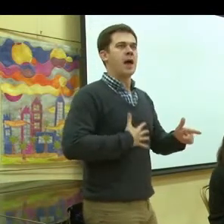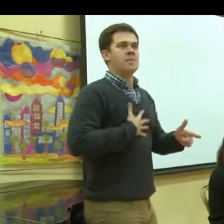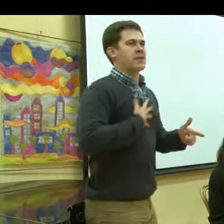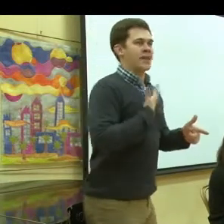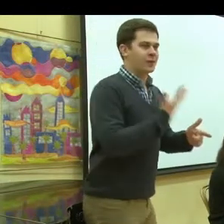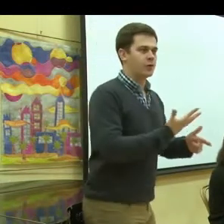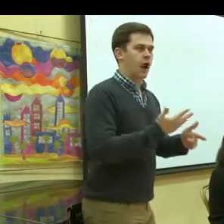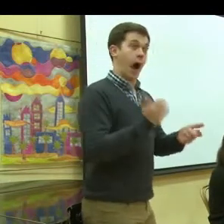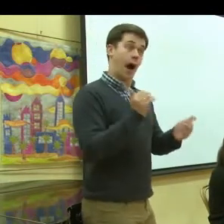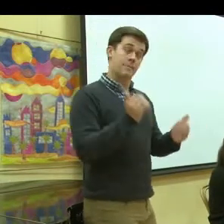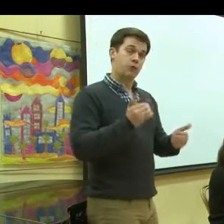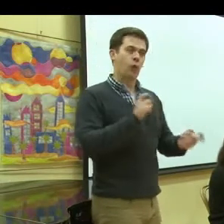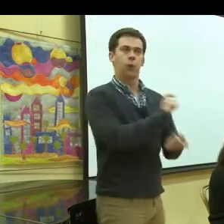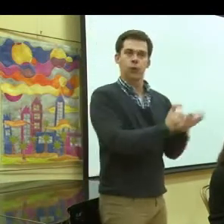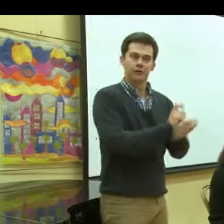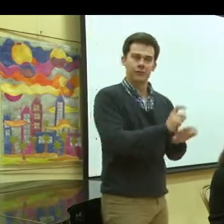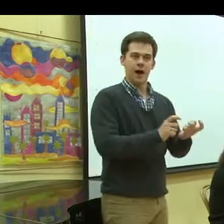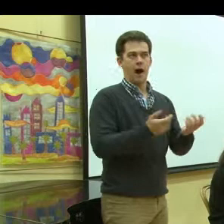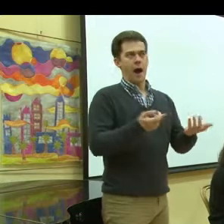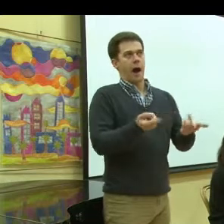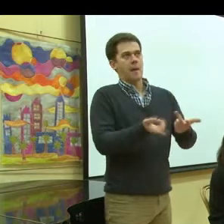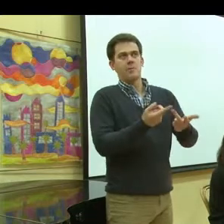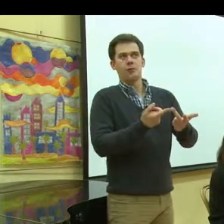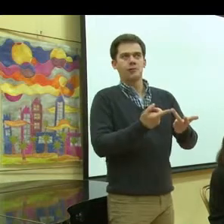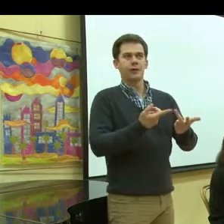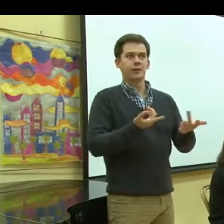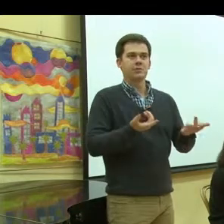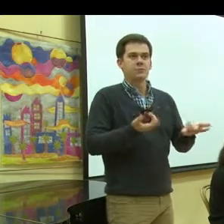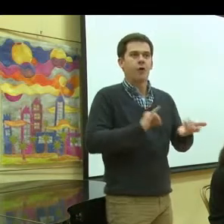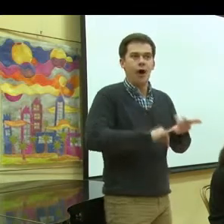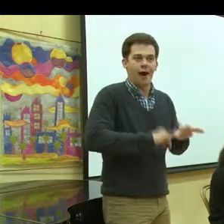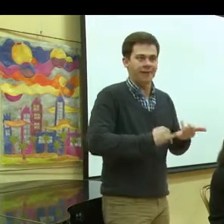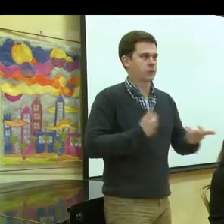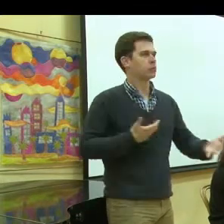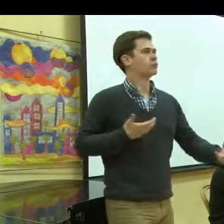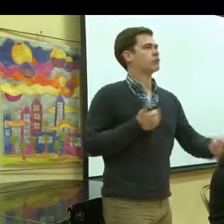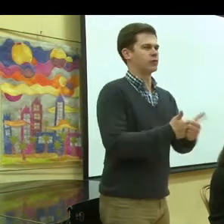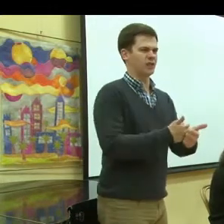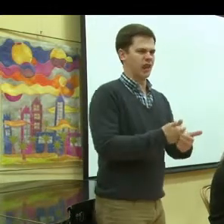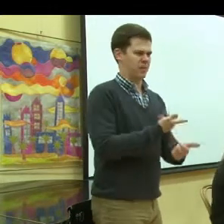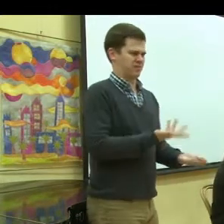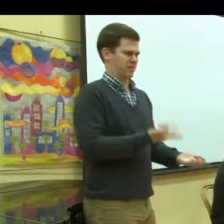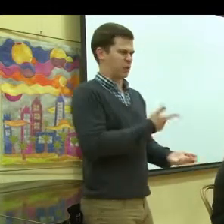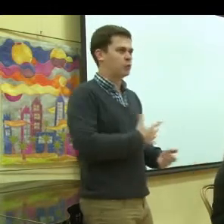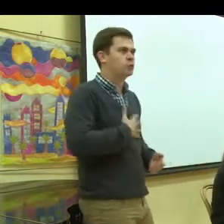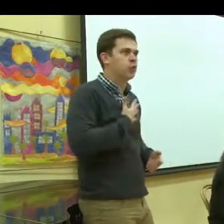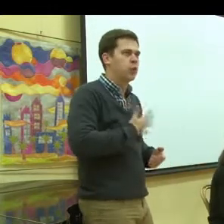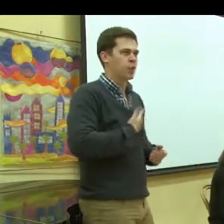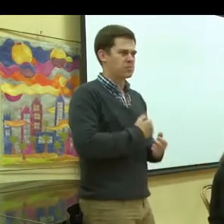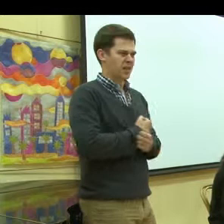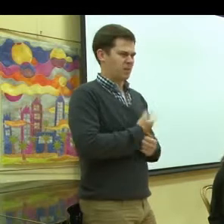potem, a może taniec kłótni, a może taniec kochanków itp. itd. A tutaj miłość, czułość, Matko Boska, o co chodzi?